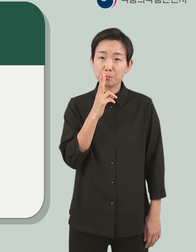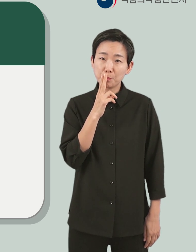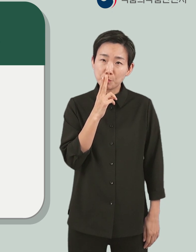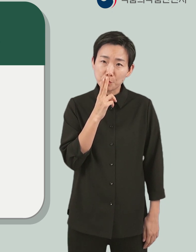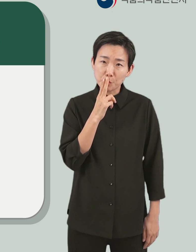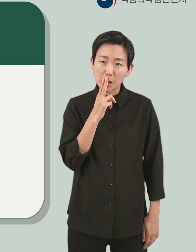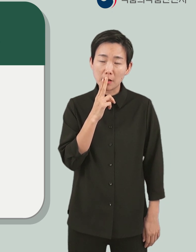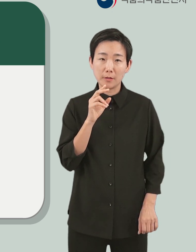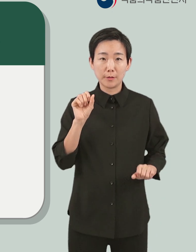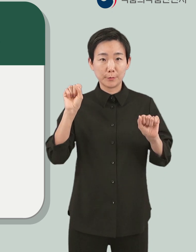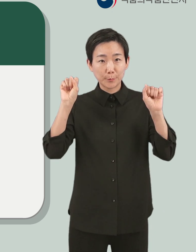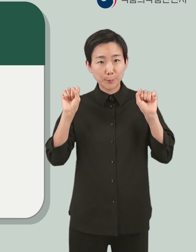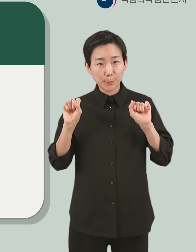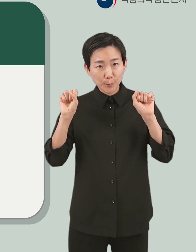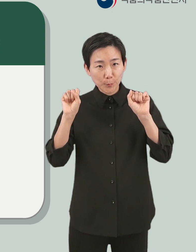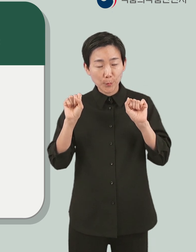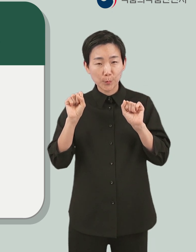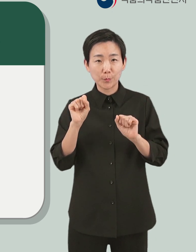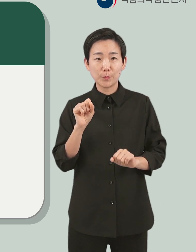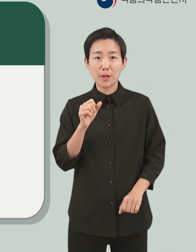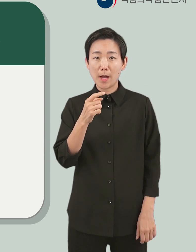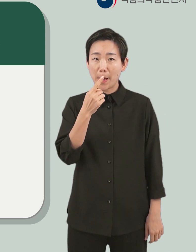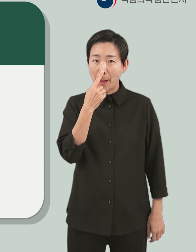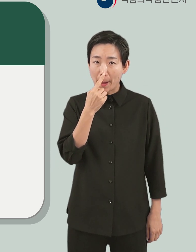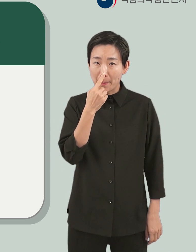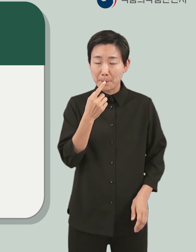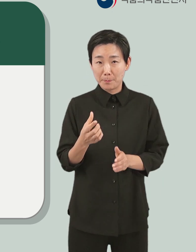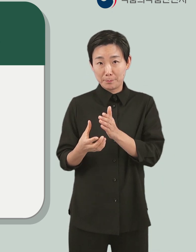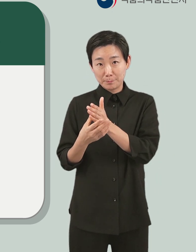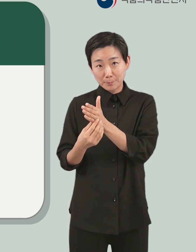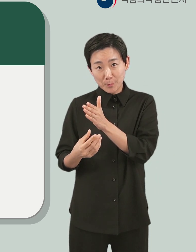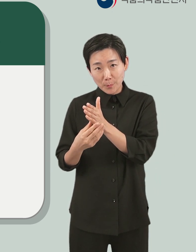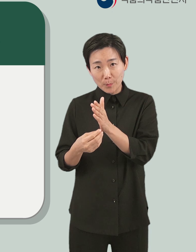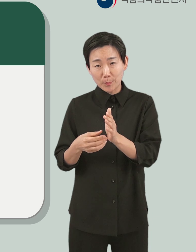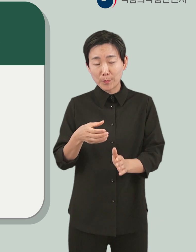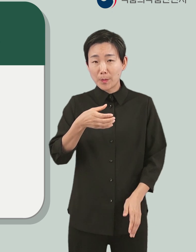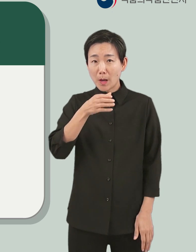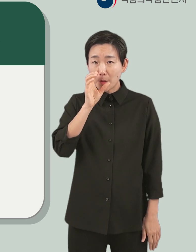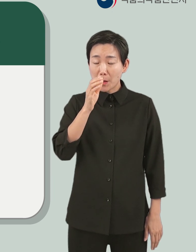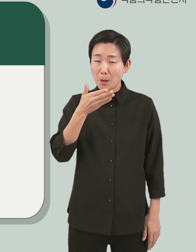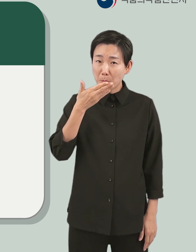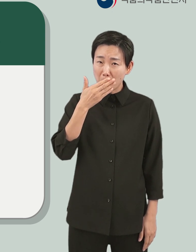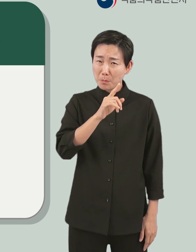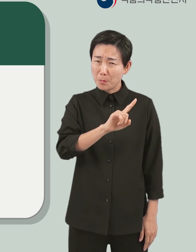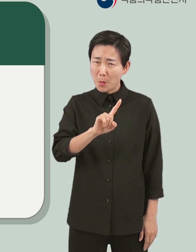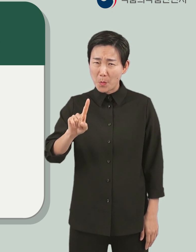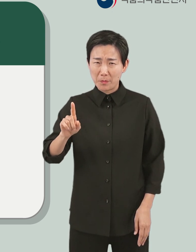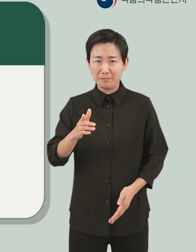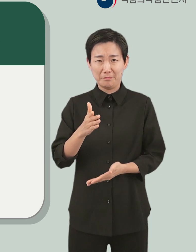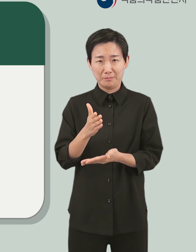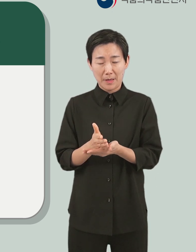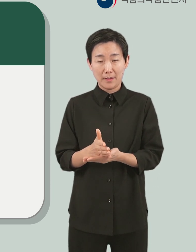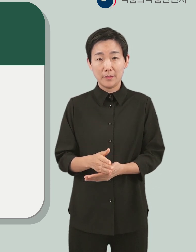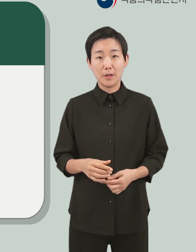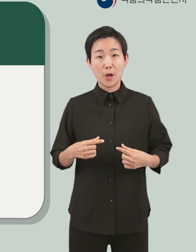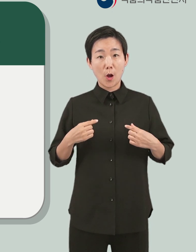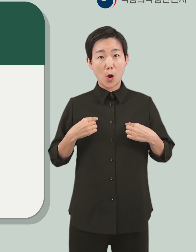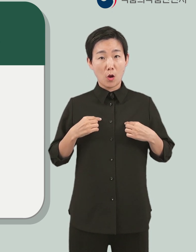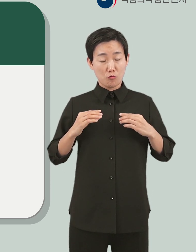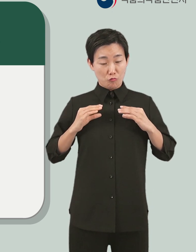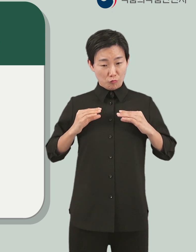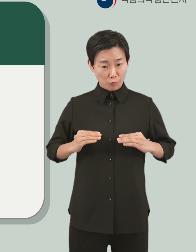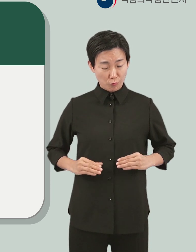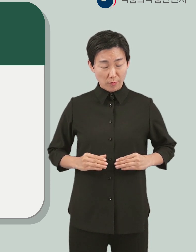위해서는 오므론 커넥트 어플을 꼭 설치해야 합니다. 혈압 측정 30분 전에는 목욕, 음주, 흡연,